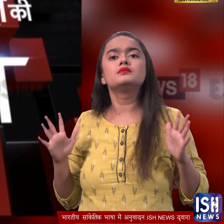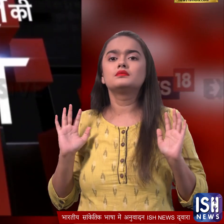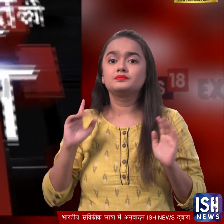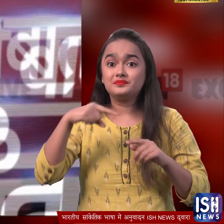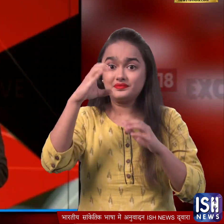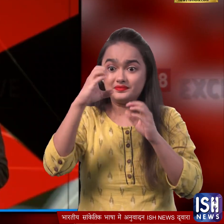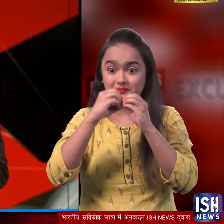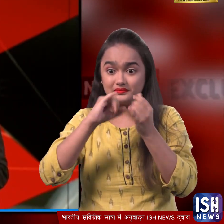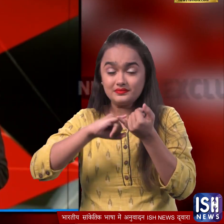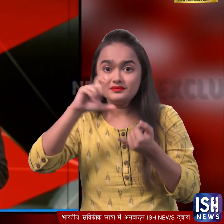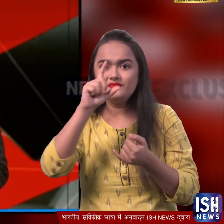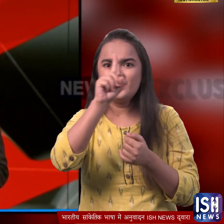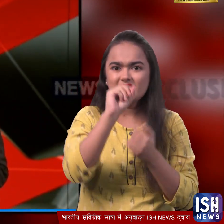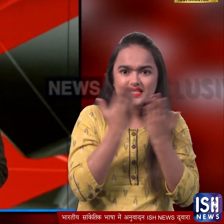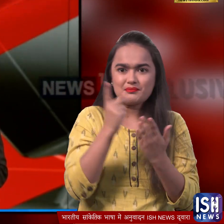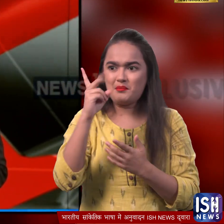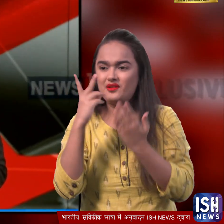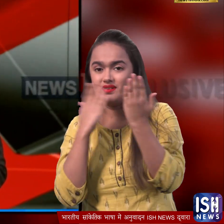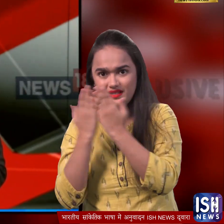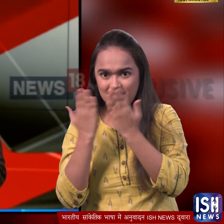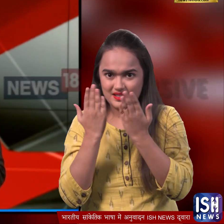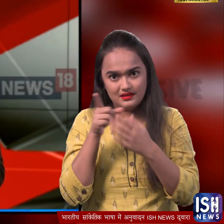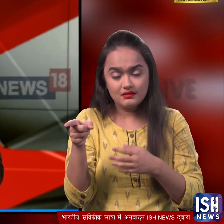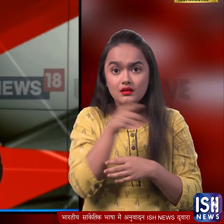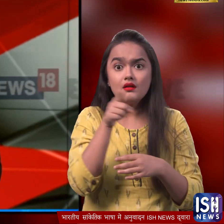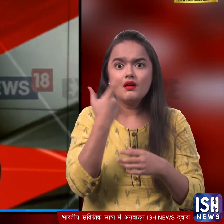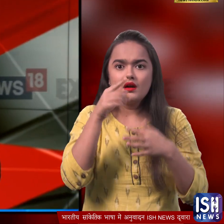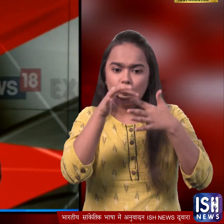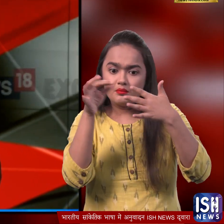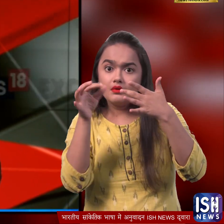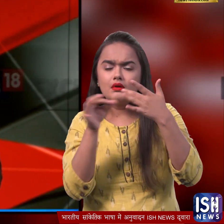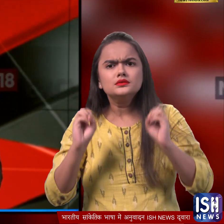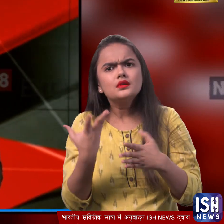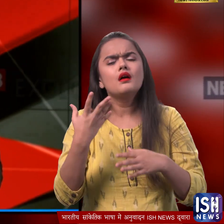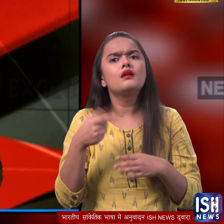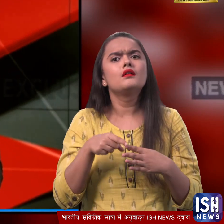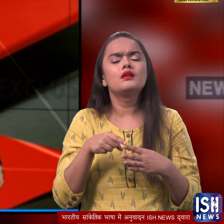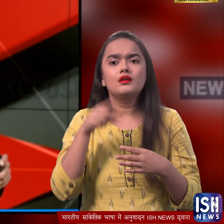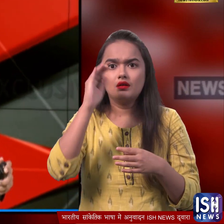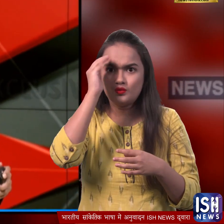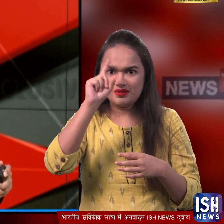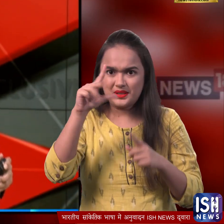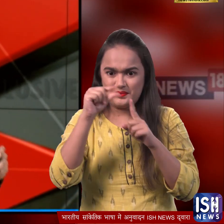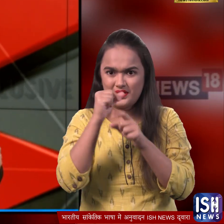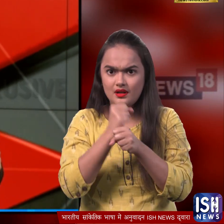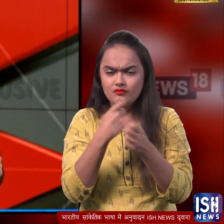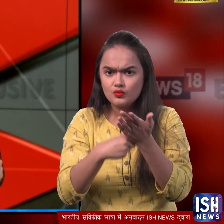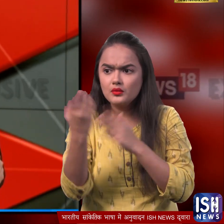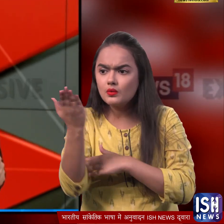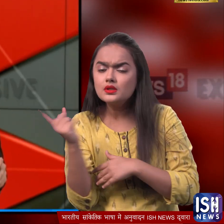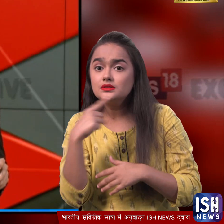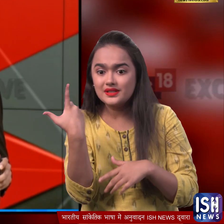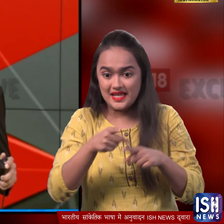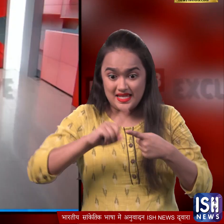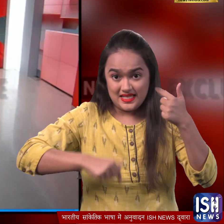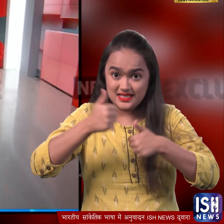दिया। CBSE की 10वीं और 12वीं की बोर्ड परीक्षाएं ऑब्जेक्टिव टाइप होंगी। न्यूज़ 18 की प्रियंका काटपाल की